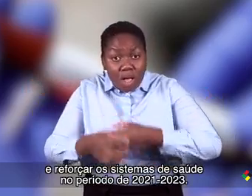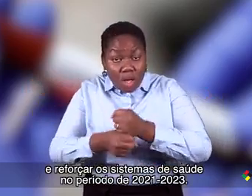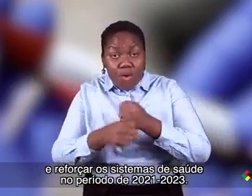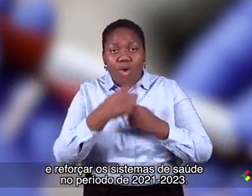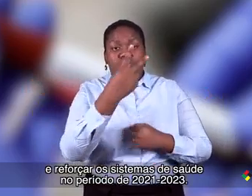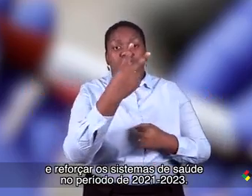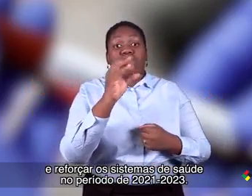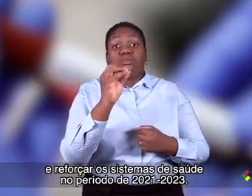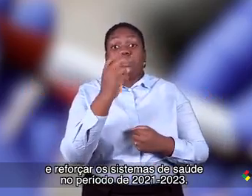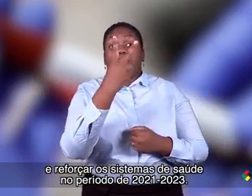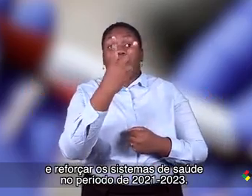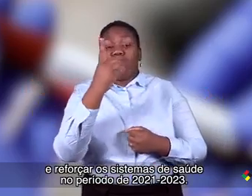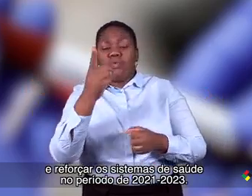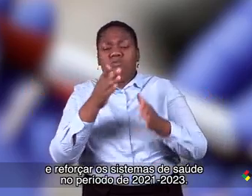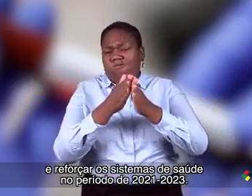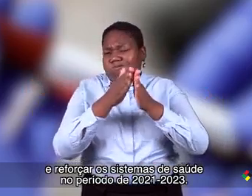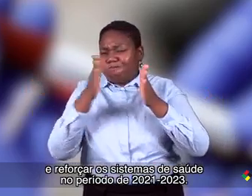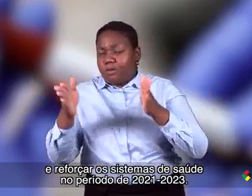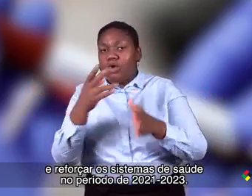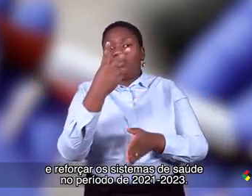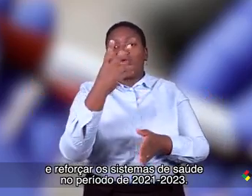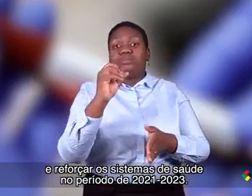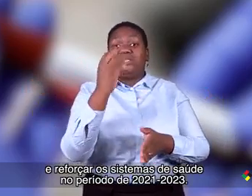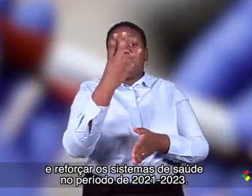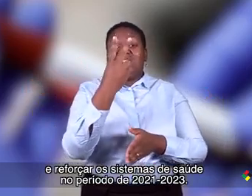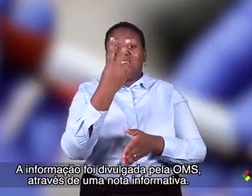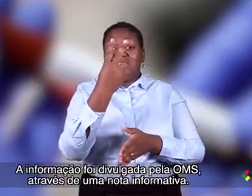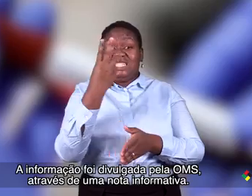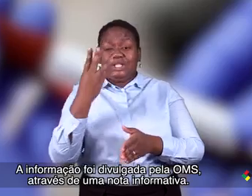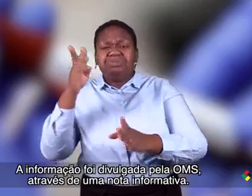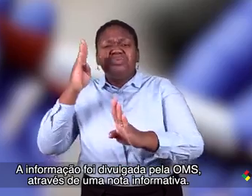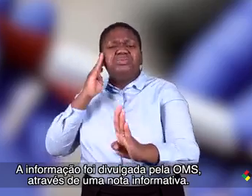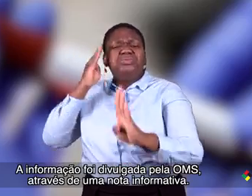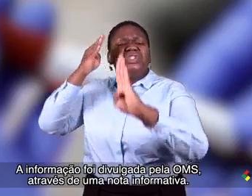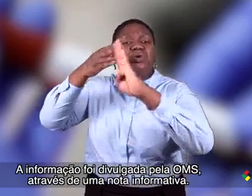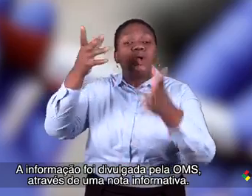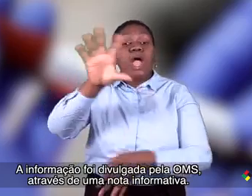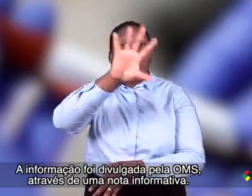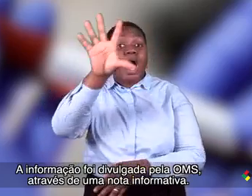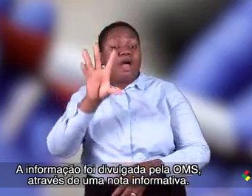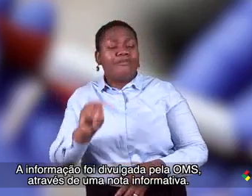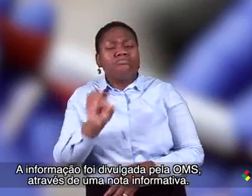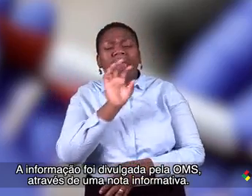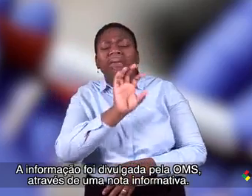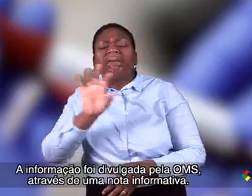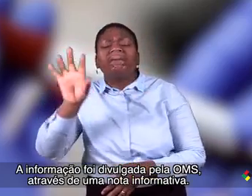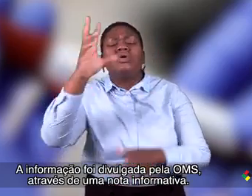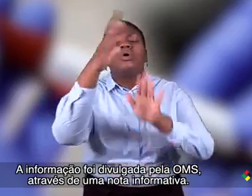saúde no período de 2021 a 2023. A informação foi divulgada pela OMS através de uma